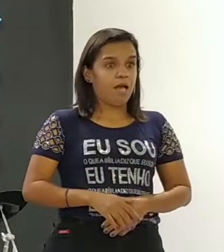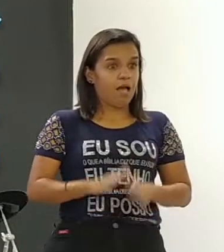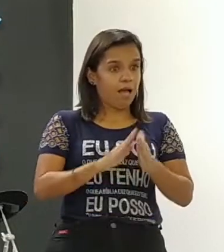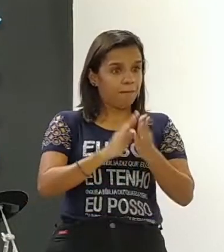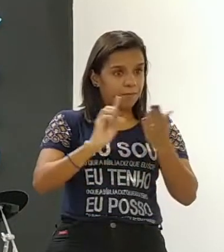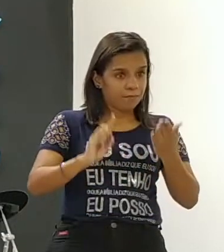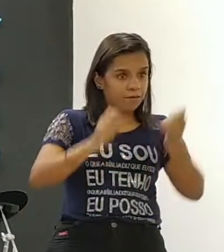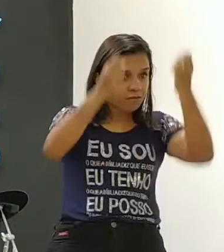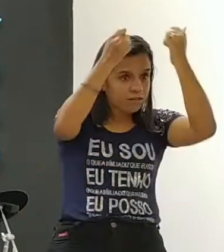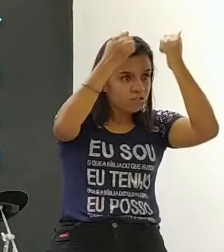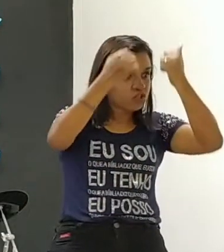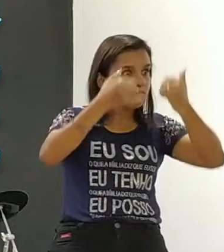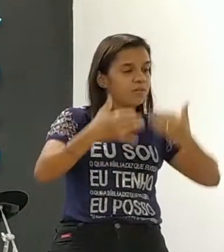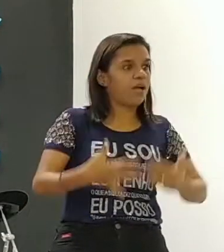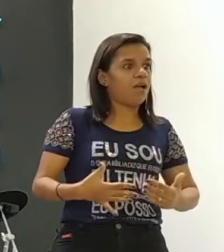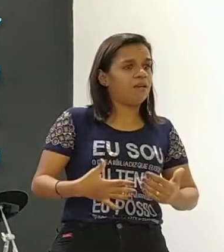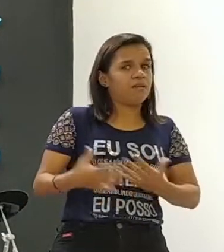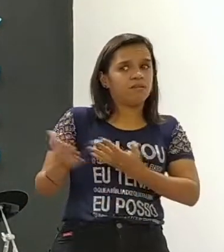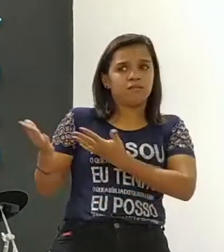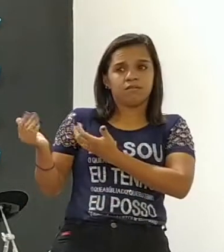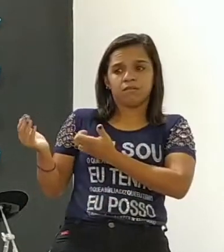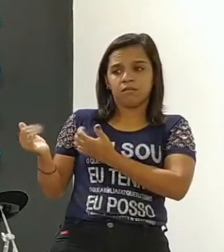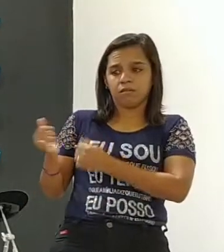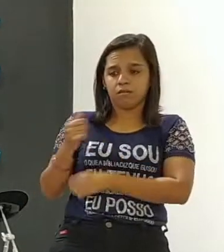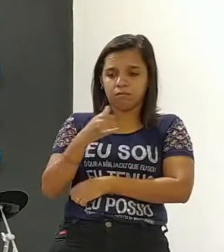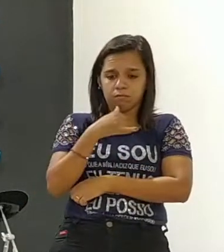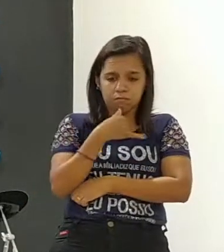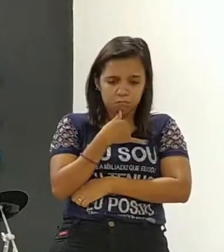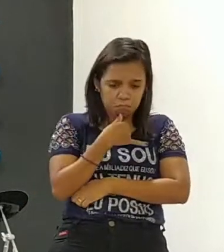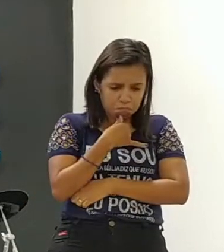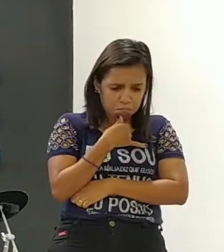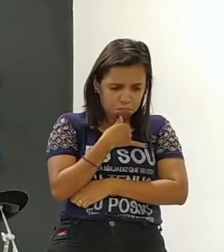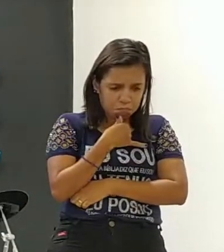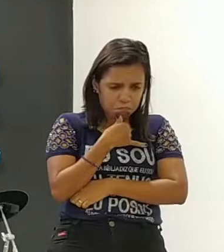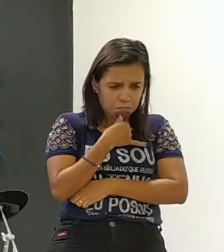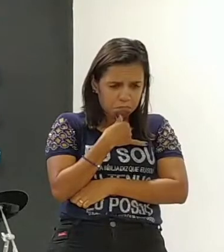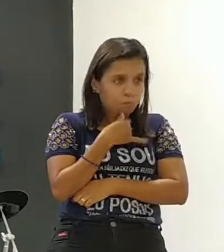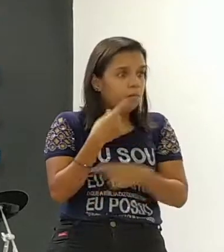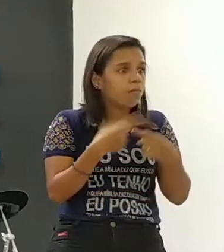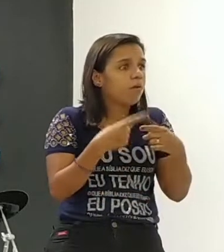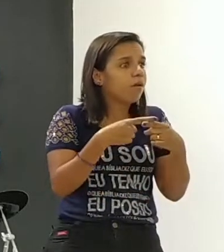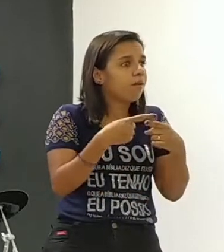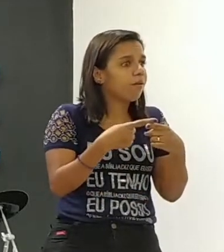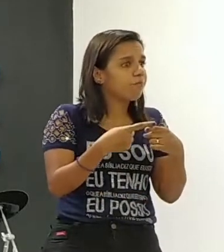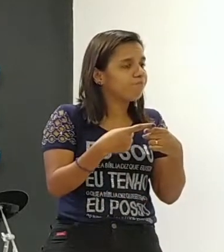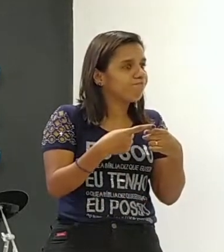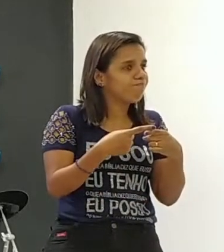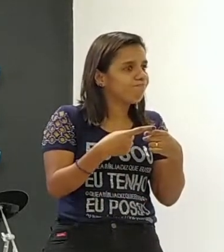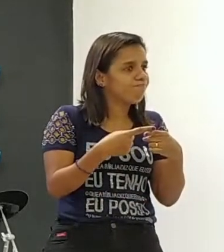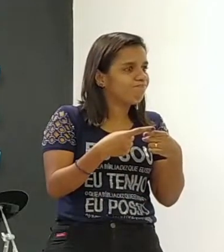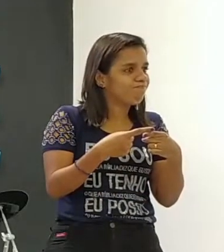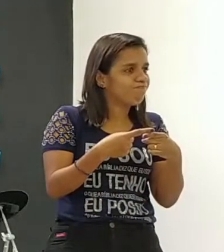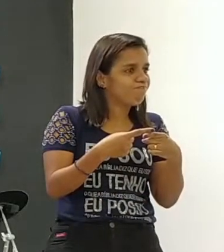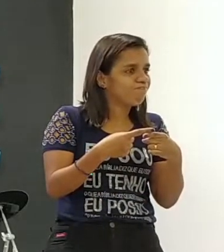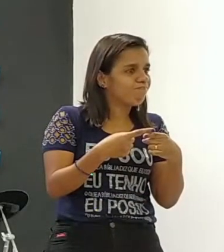aquele jovem, ele fica triste, na mesma hora. Sabe por quê?